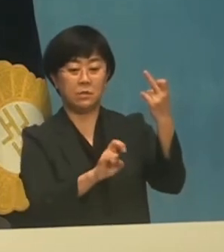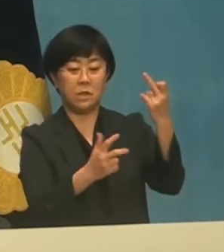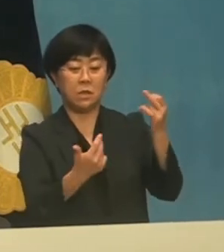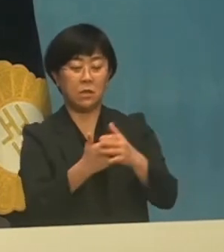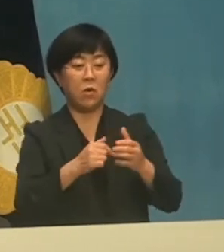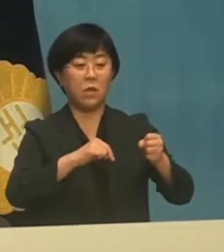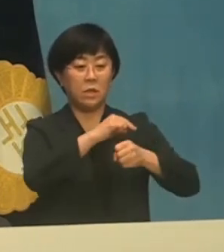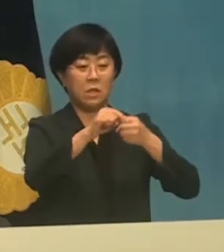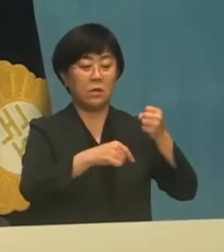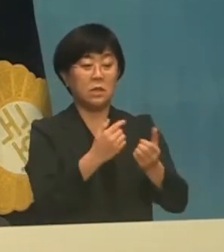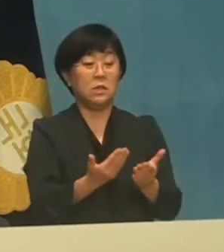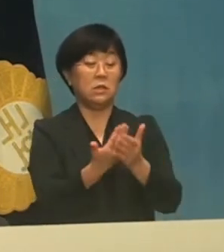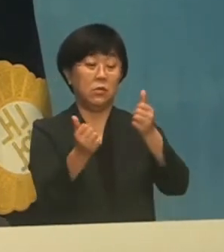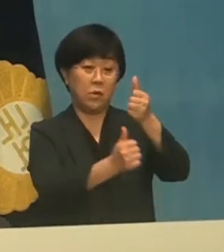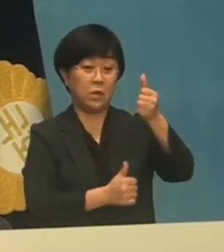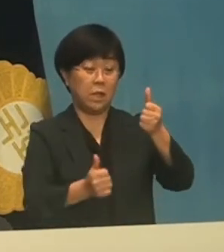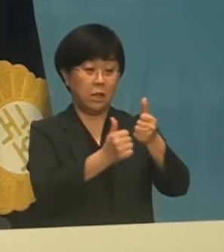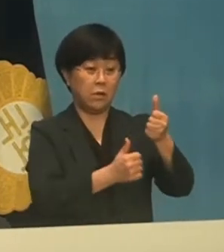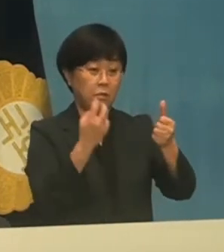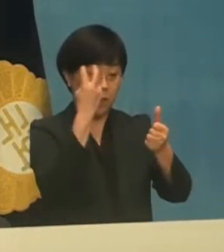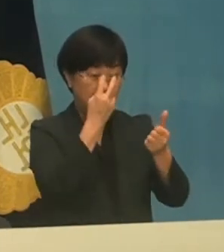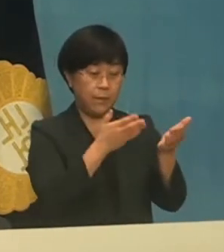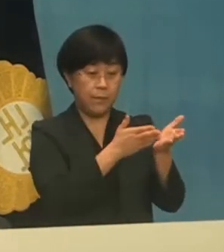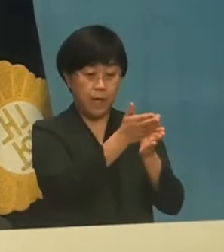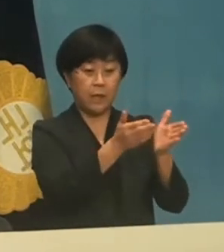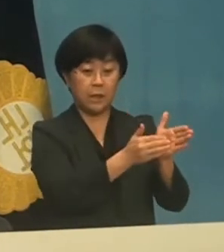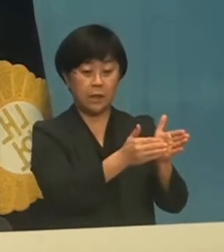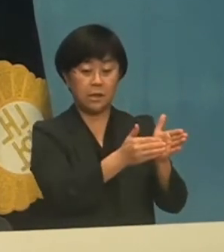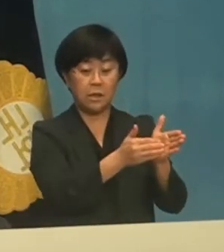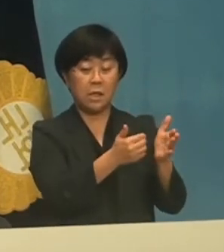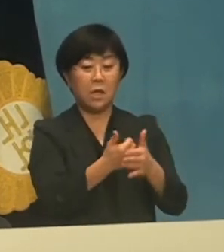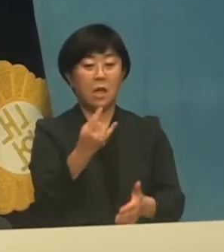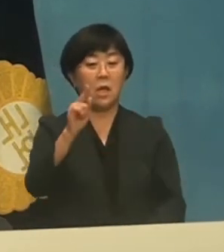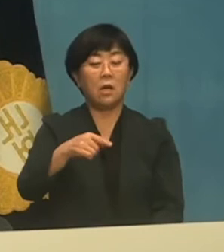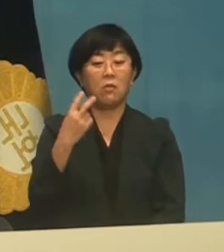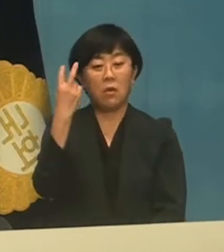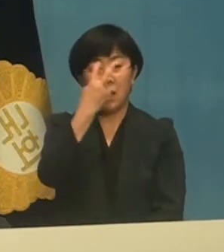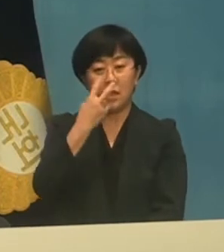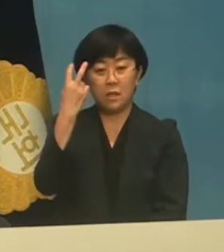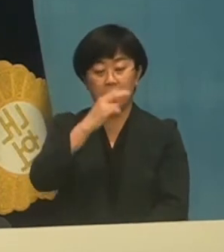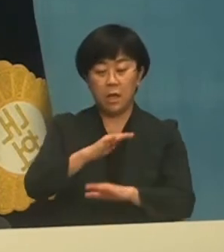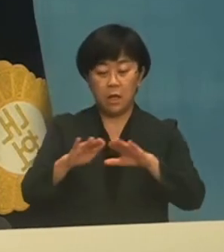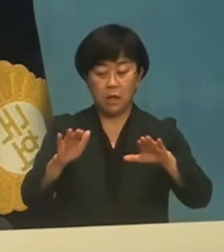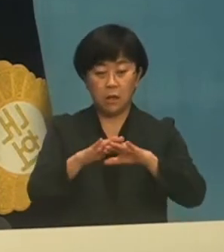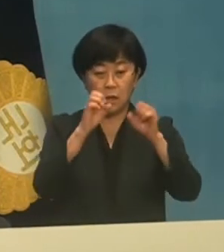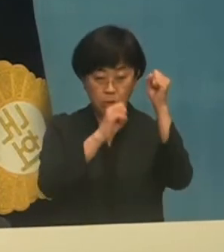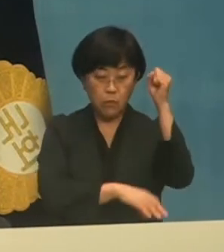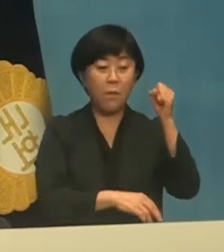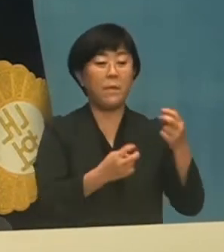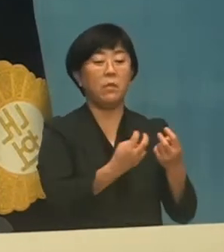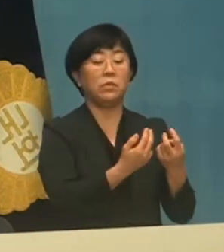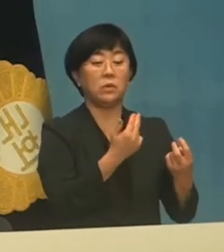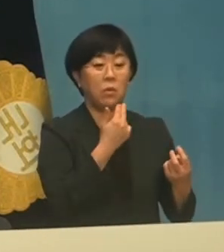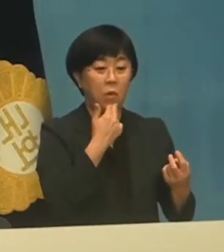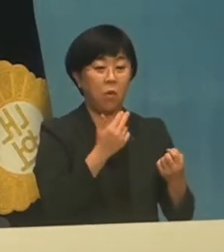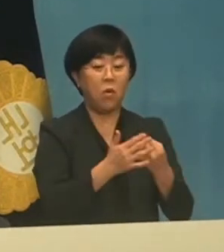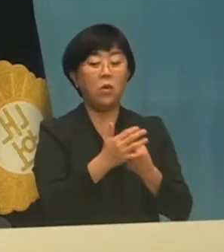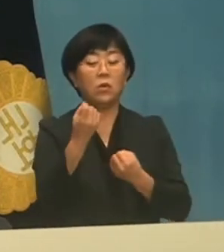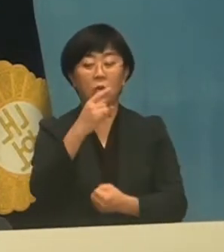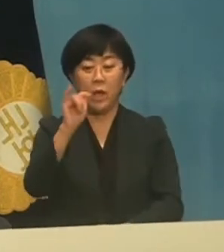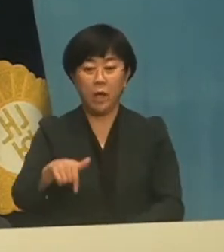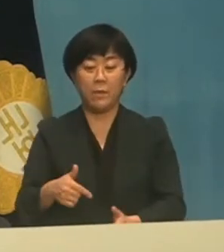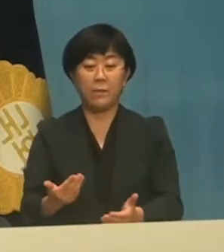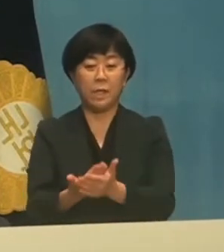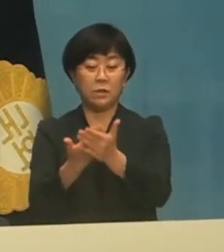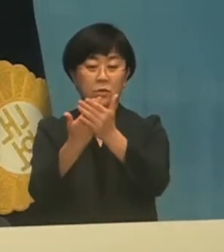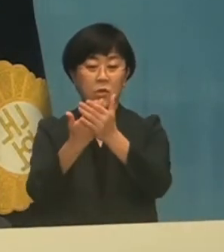원자력 진흥위원회는 이를 심의 의결하였습니다. 결국 고준위 핵폐기물 관리 처분의 근본 해결 방안을 제쳐둔 채 또다시 핵발전소